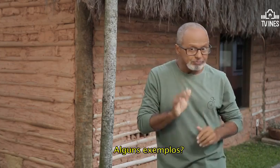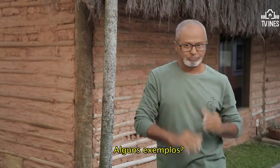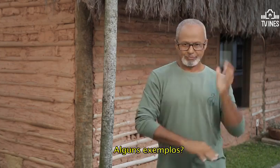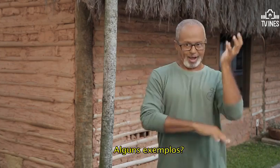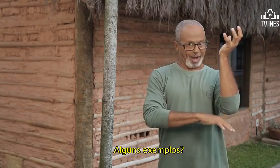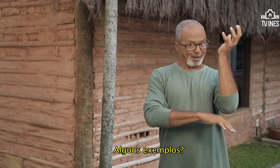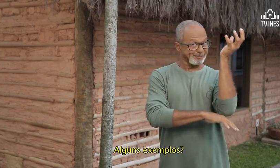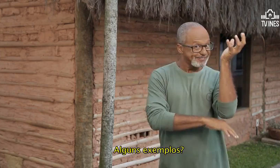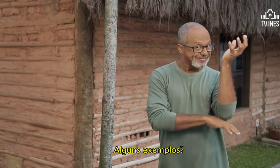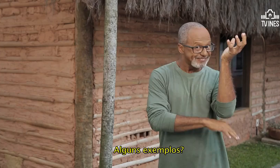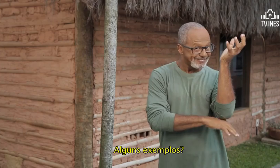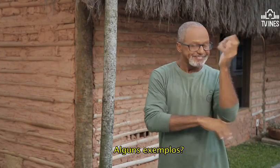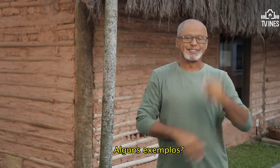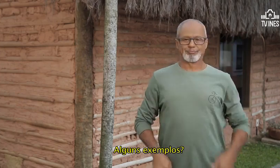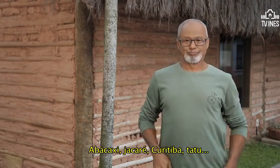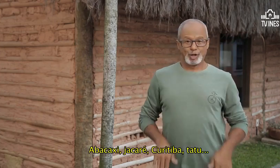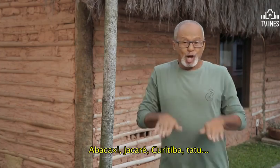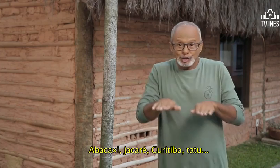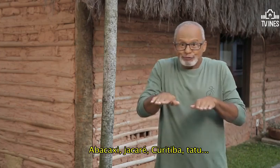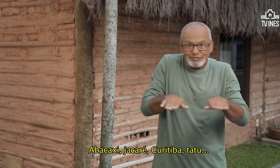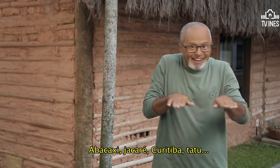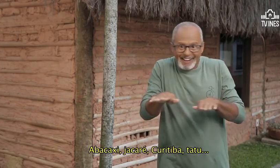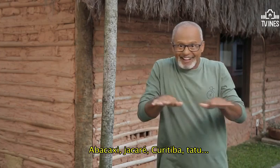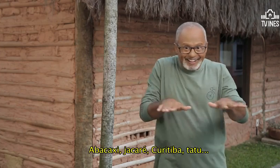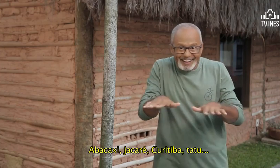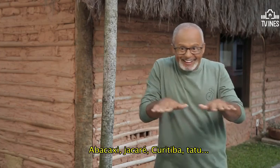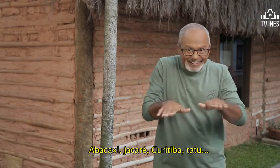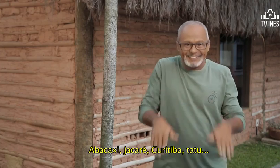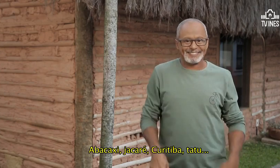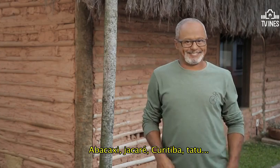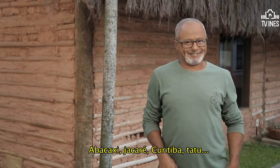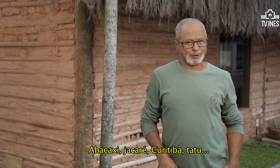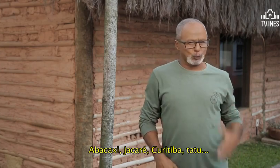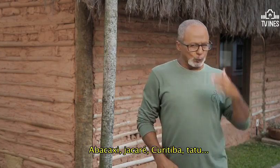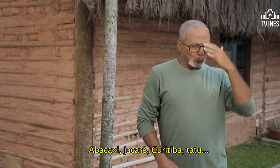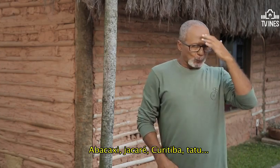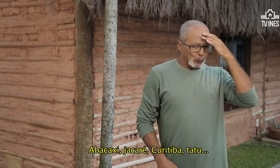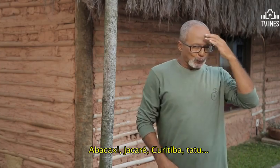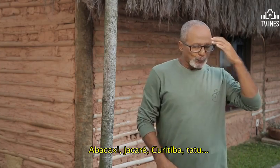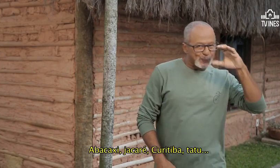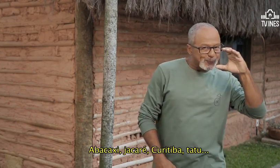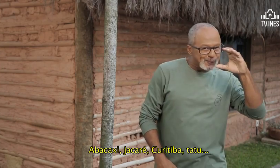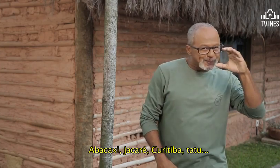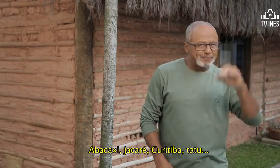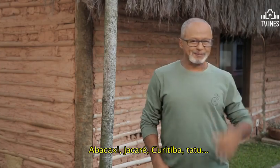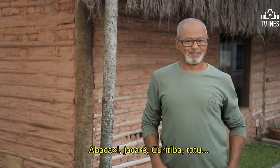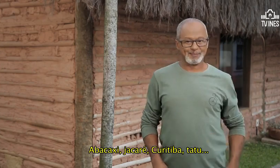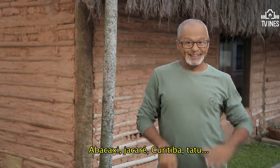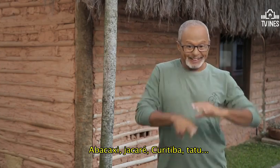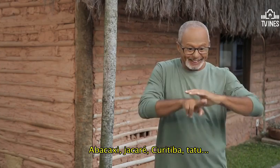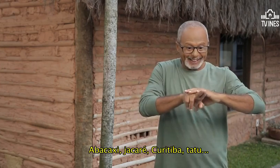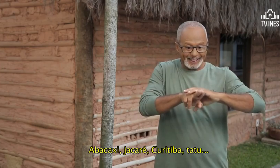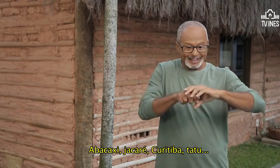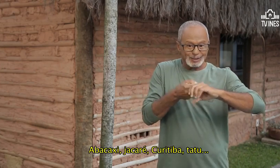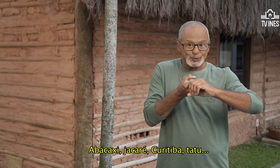Alguns exemplos: abacaxi, jacaré, Curitiba, tatu.